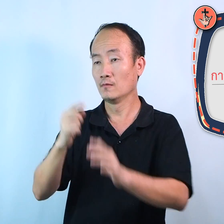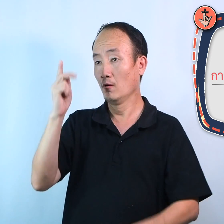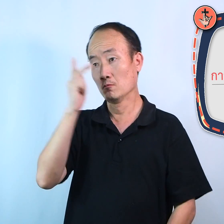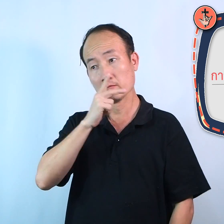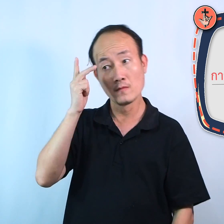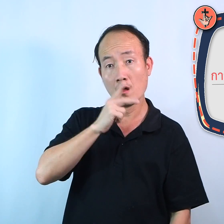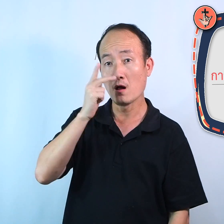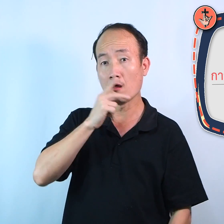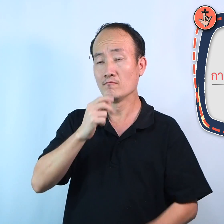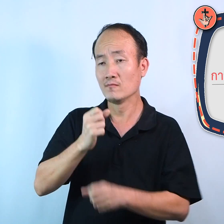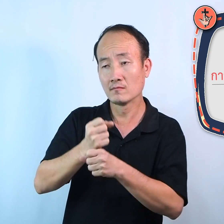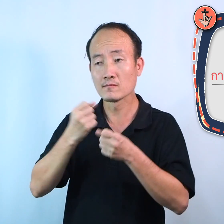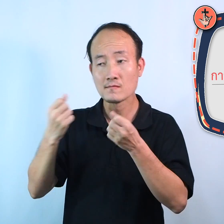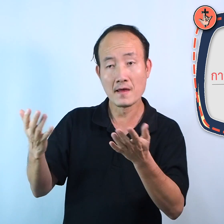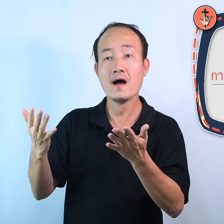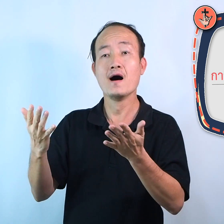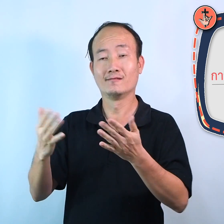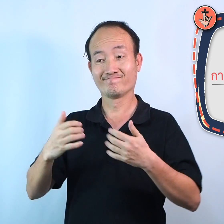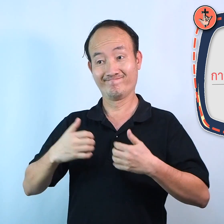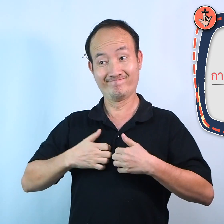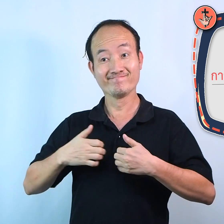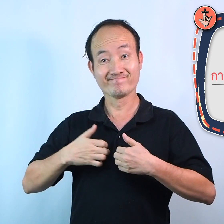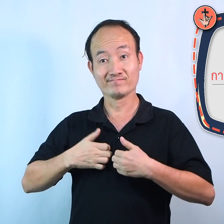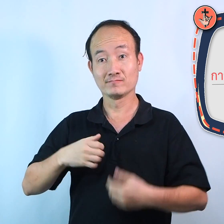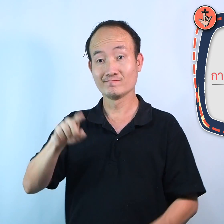ได้สำแดงการอัศจรรย์อย่างไรกับโมเสส